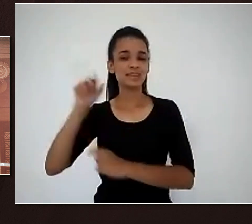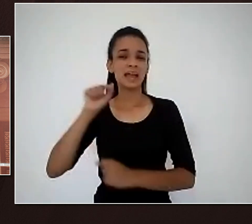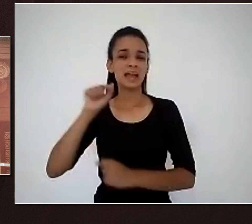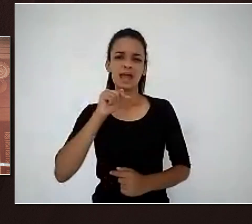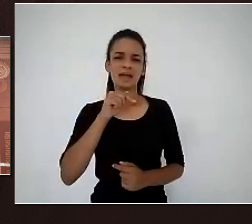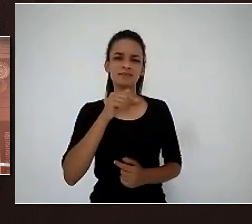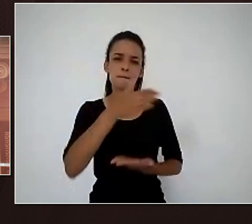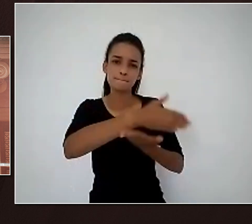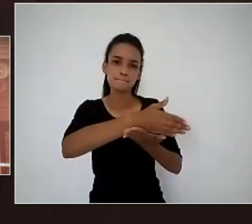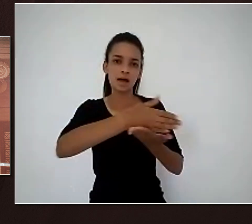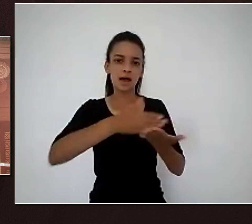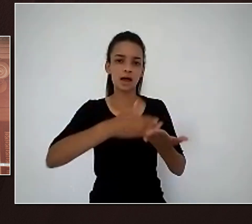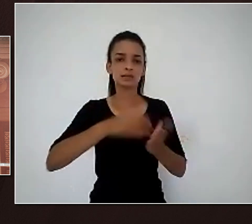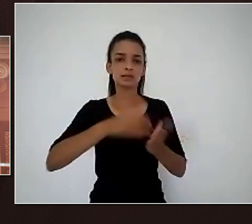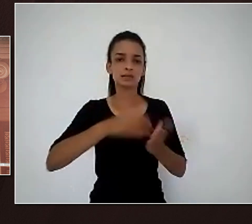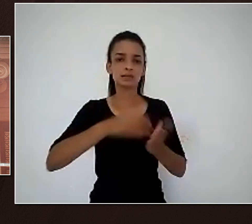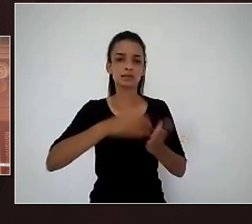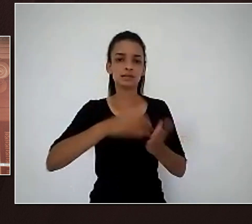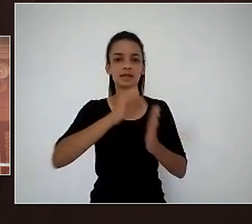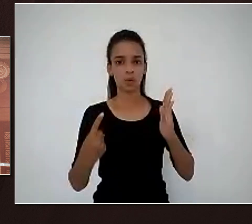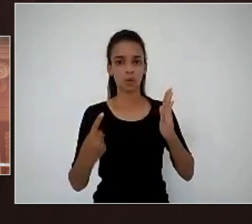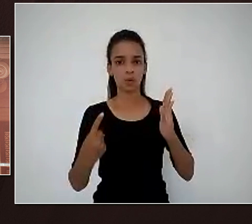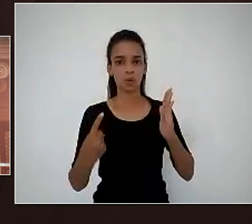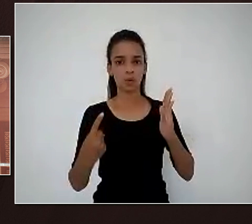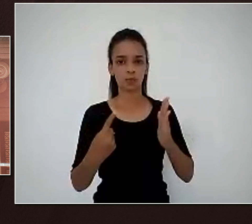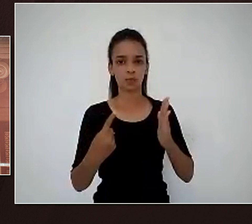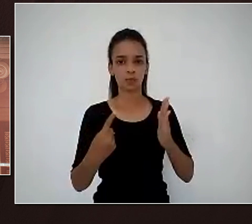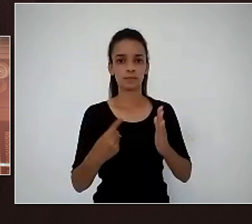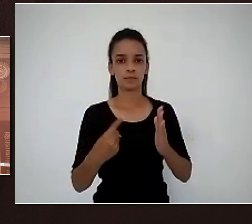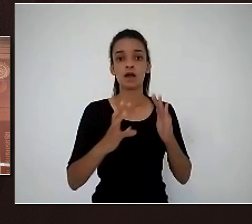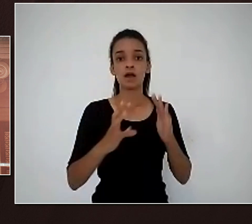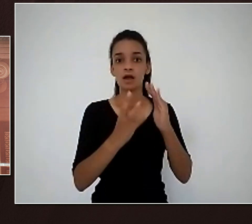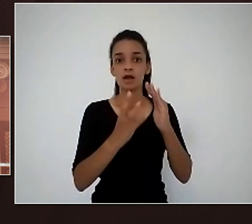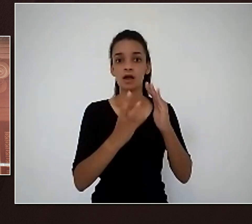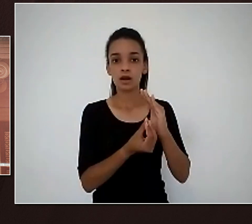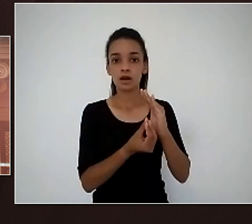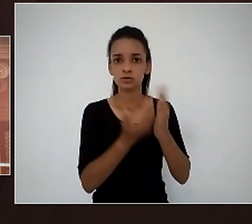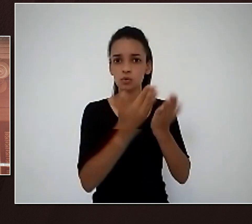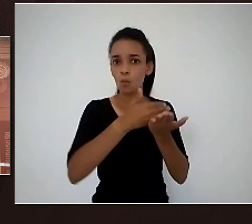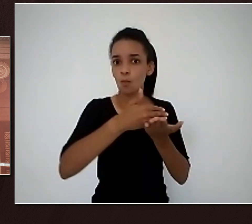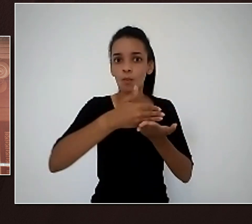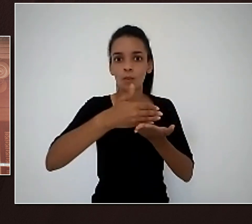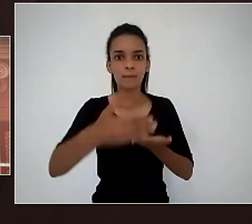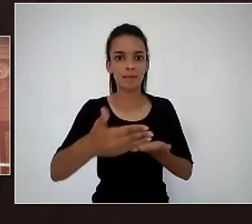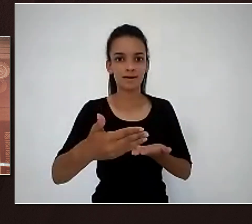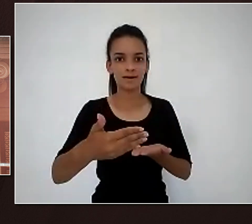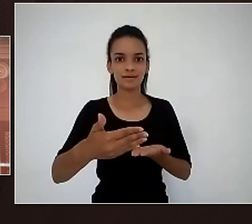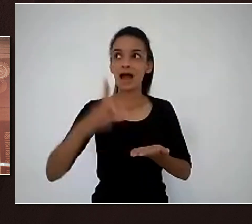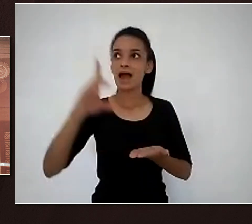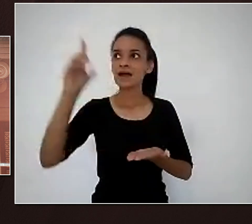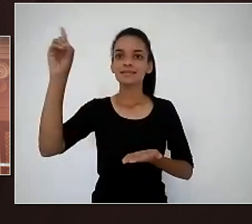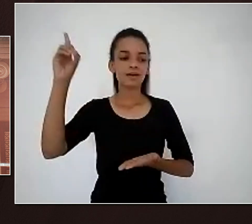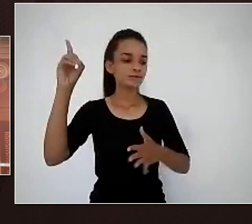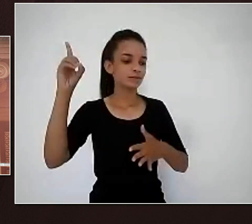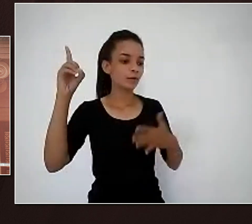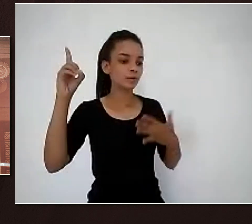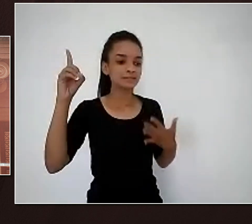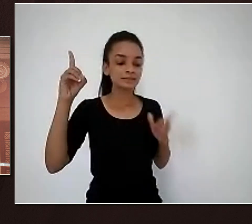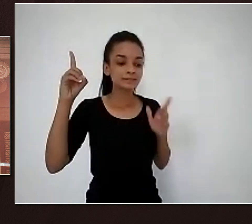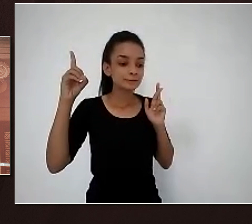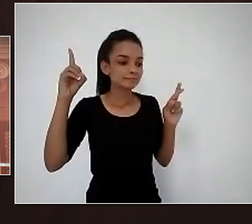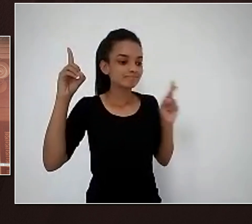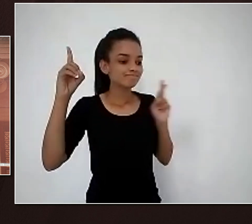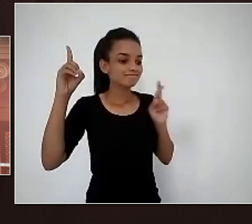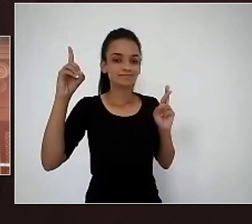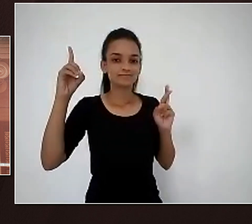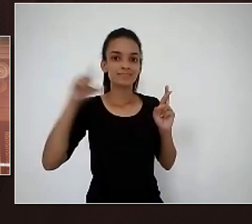igreja surgiu. A igreja surgiu é algo de grande expectativa no coração de Deus. É uma igreja desejável,